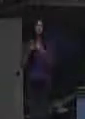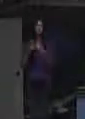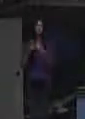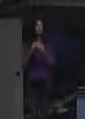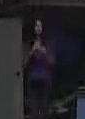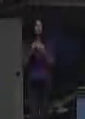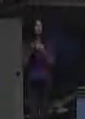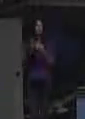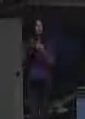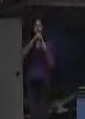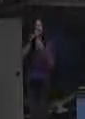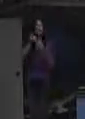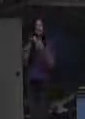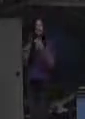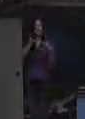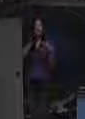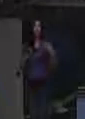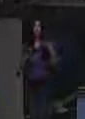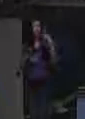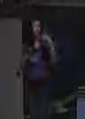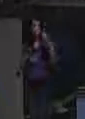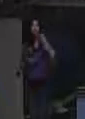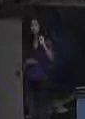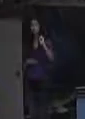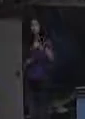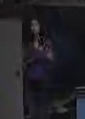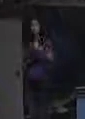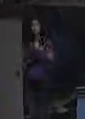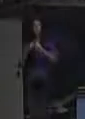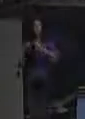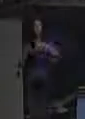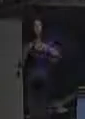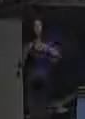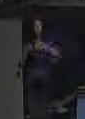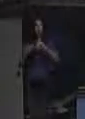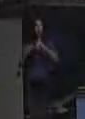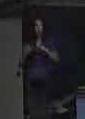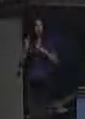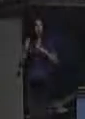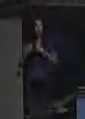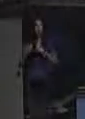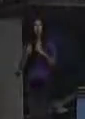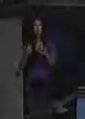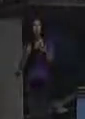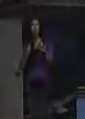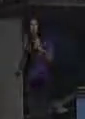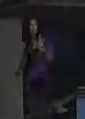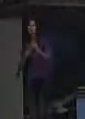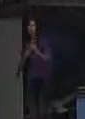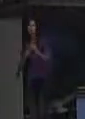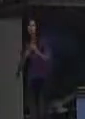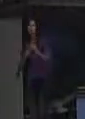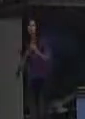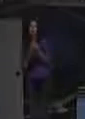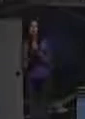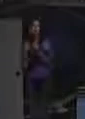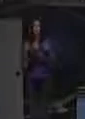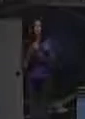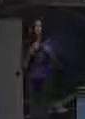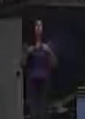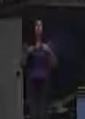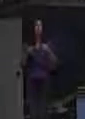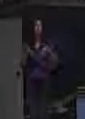A única parte, vereador Demir, vereador Jebson, que a Câmara vai ter como obrigação é, quando ela não estiver usando essa rádio, transmitir os programas